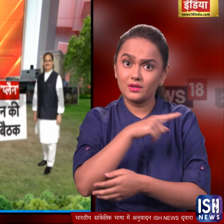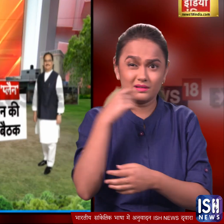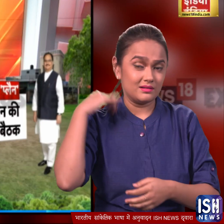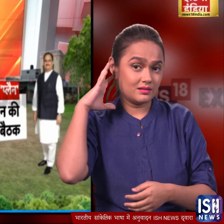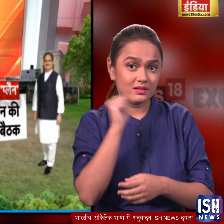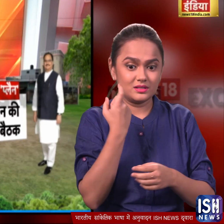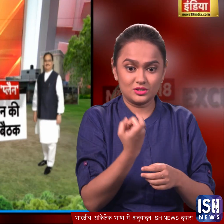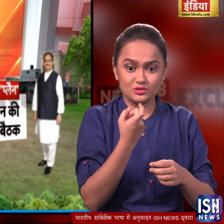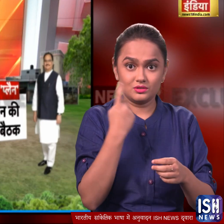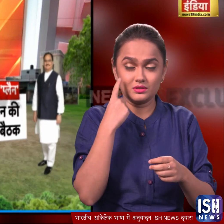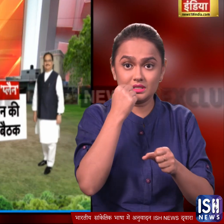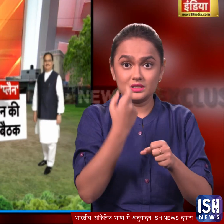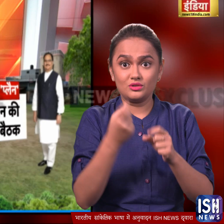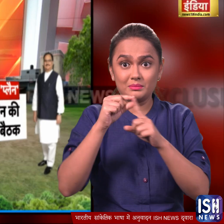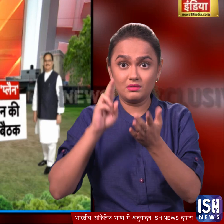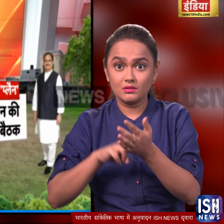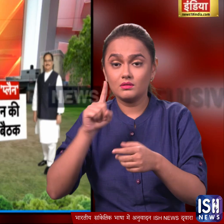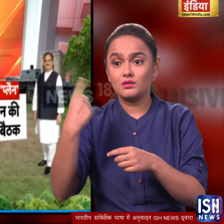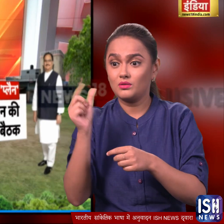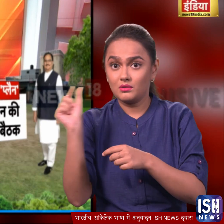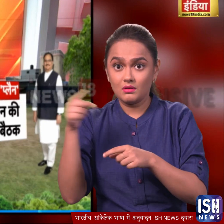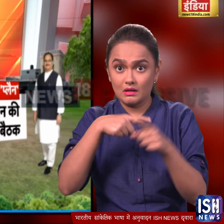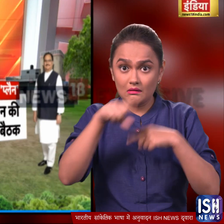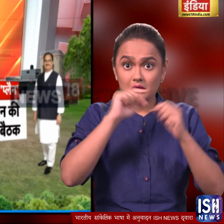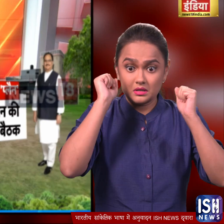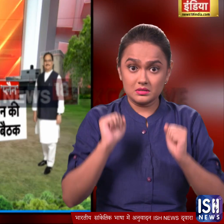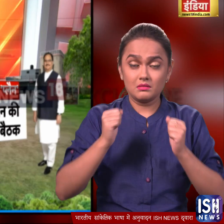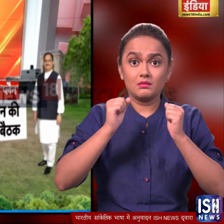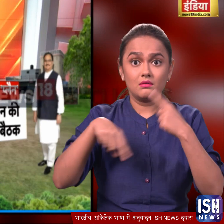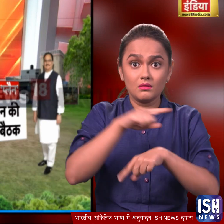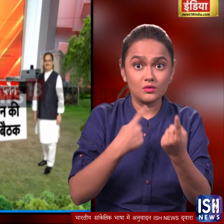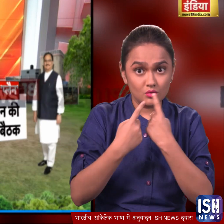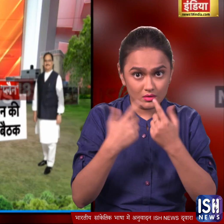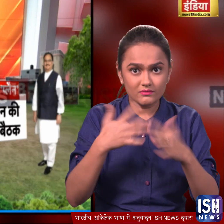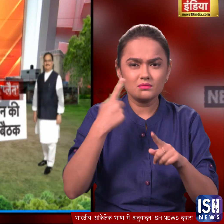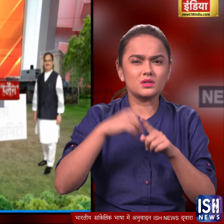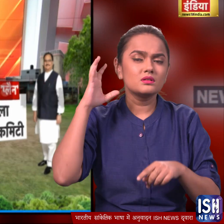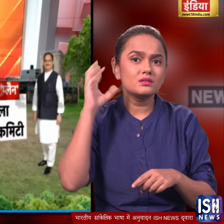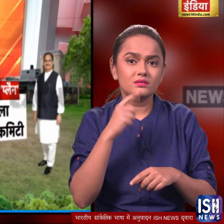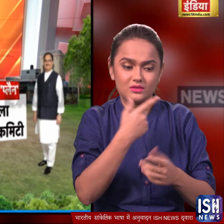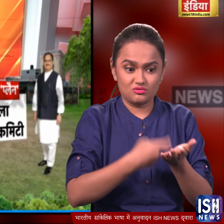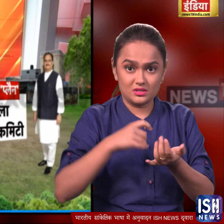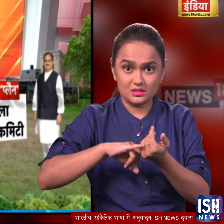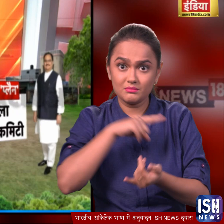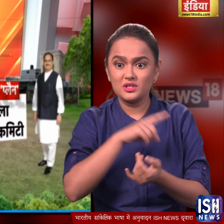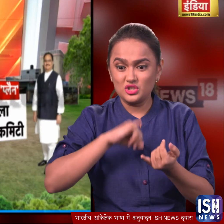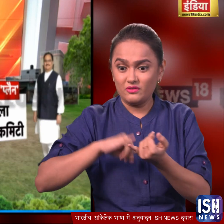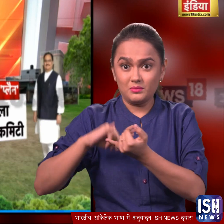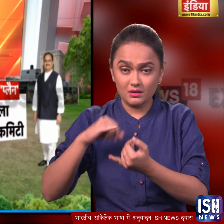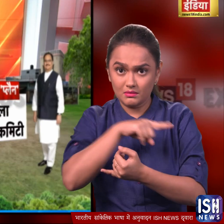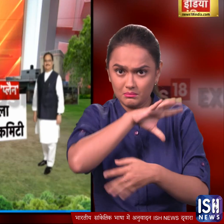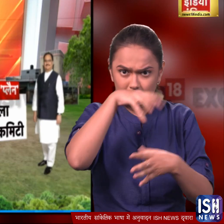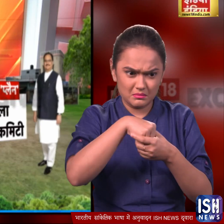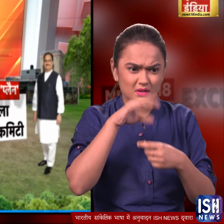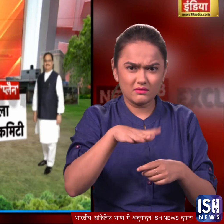बारे में पिछले हफ्ते जेपी नड्डा और यूपी के चुनाव प्रभारी धर्मेंद्र प्रधान की बैठक भी हुई थी और खबर है कि राज्यसभा सांसद शिव प्रताप शुक्ला